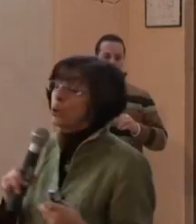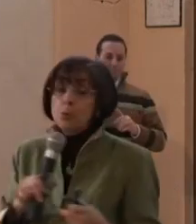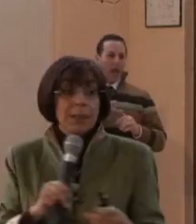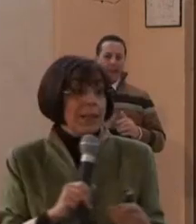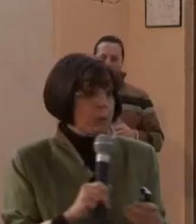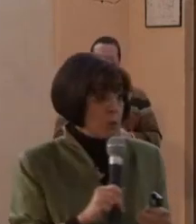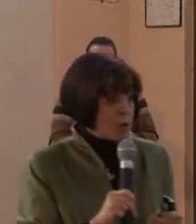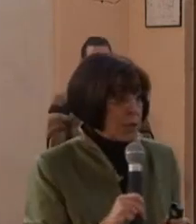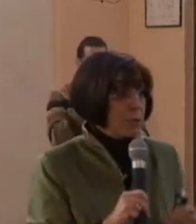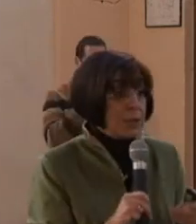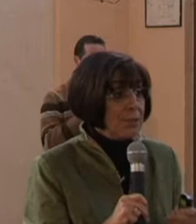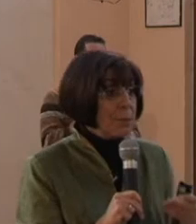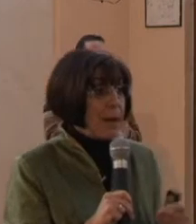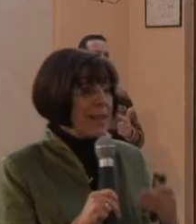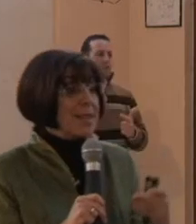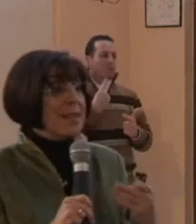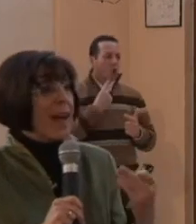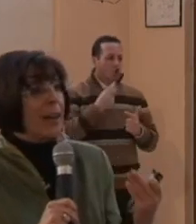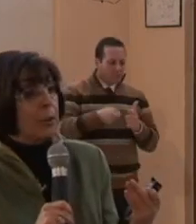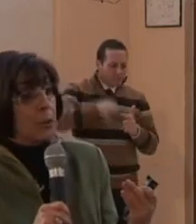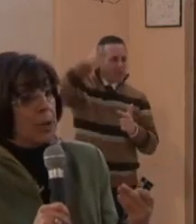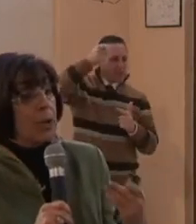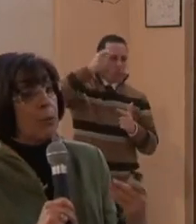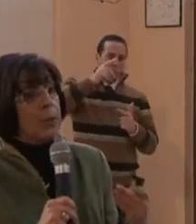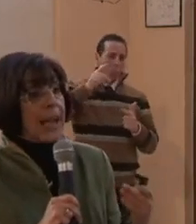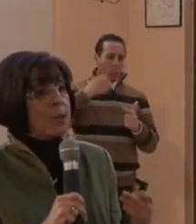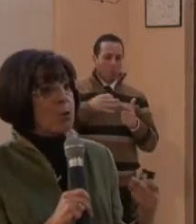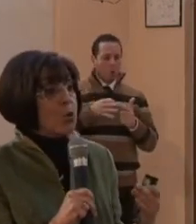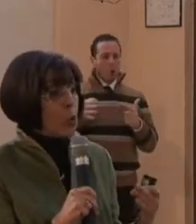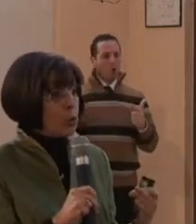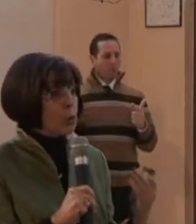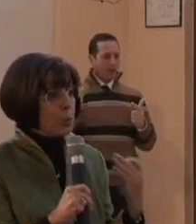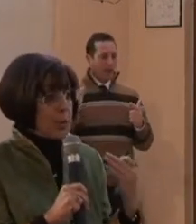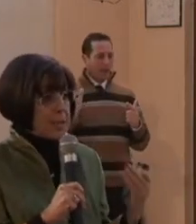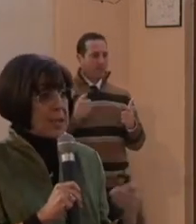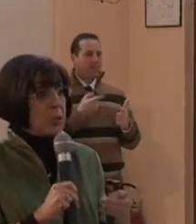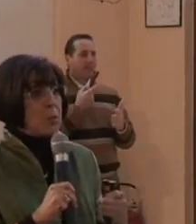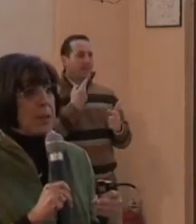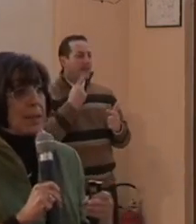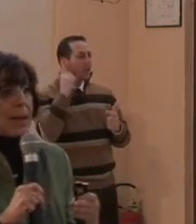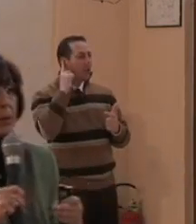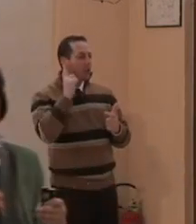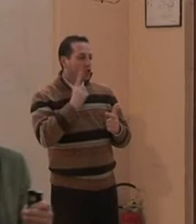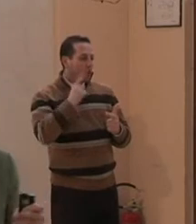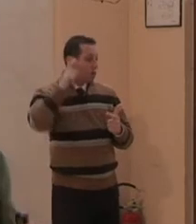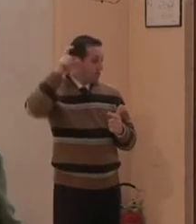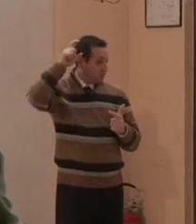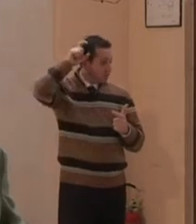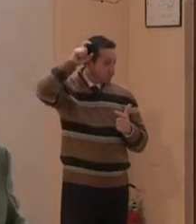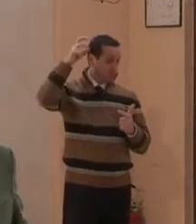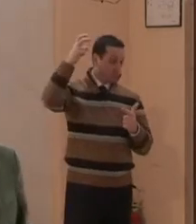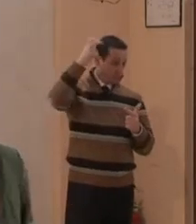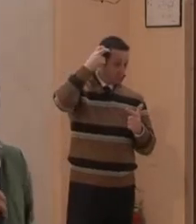Il volume della voce non deve mai essere alto. Un ragazzo sordo, protesizzato in mercato, se